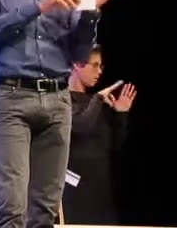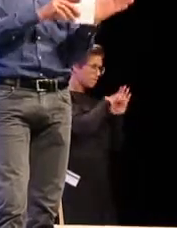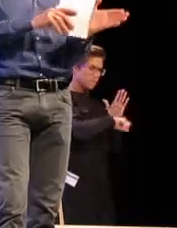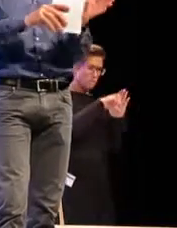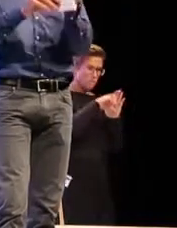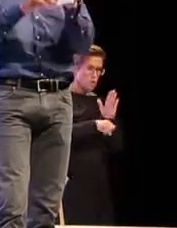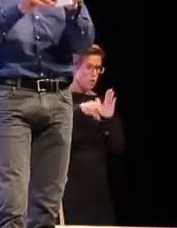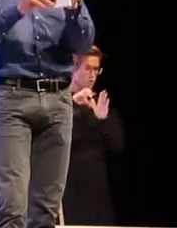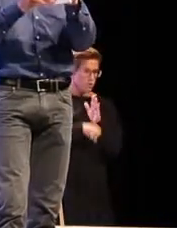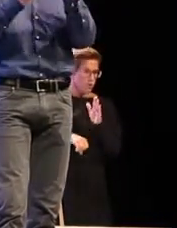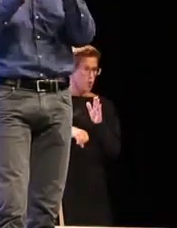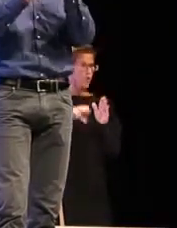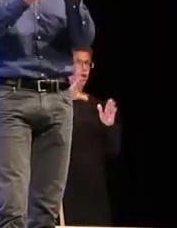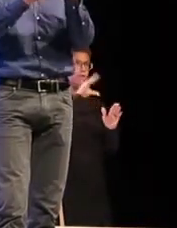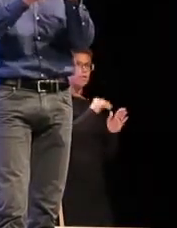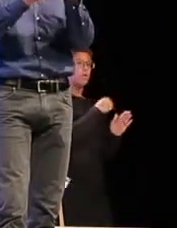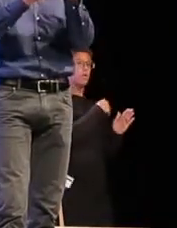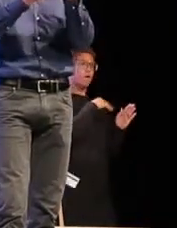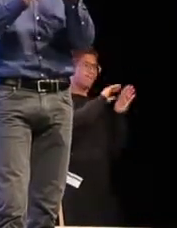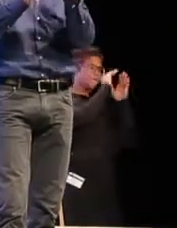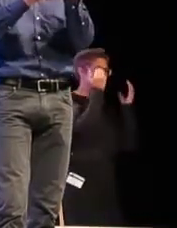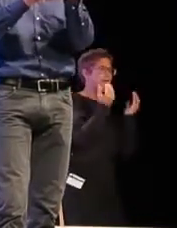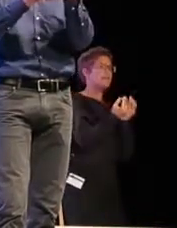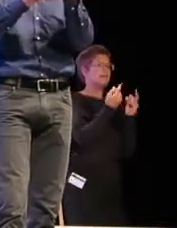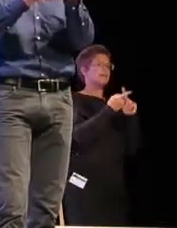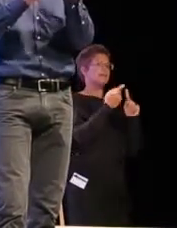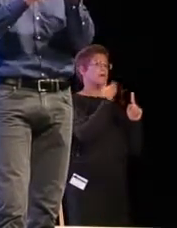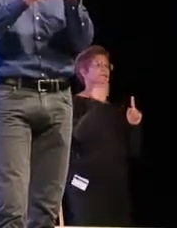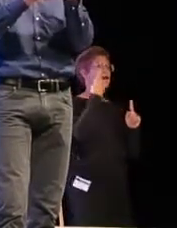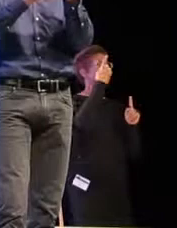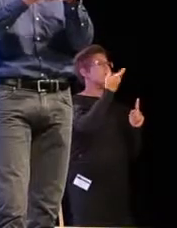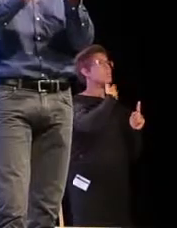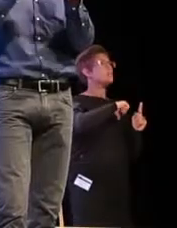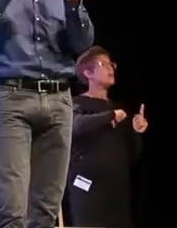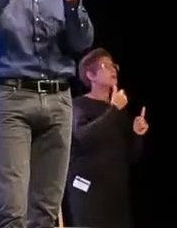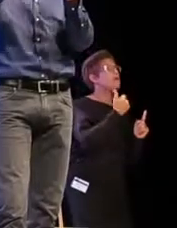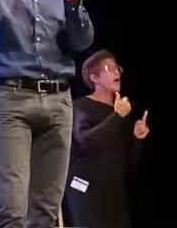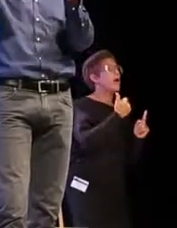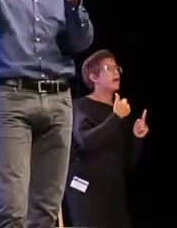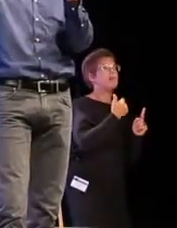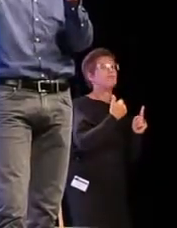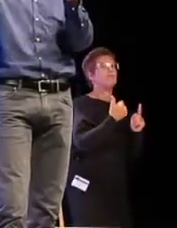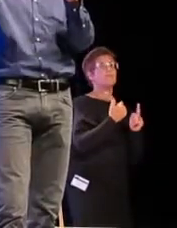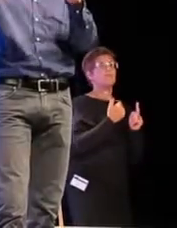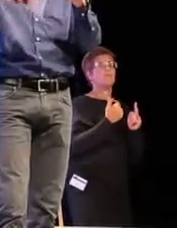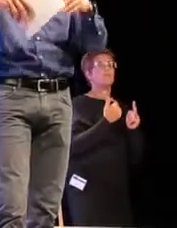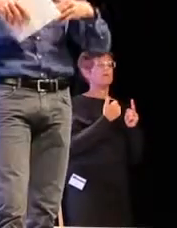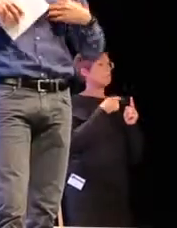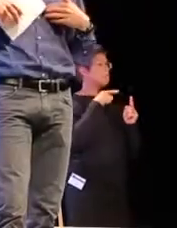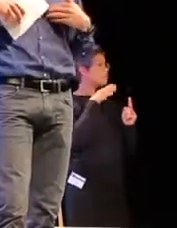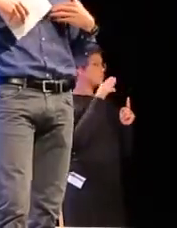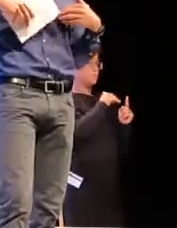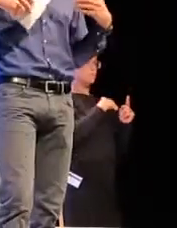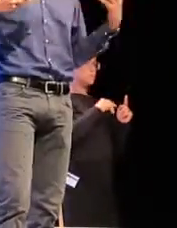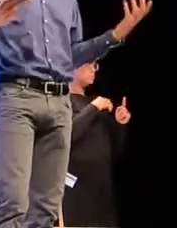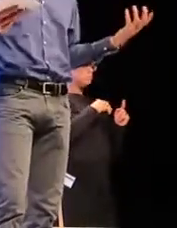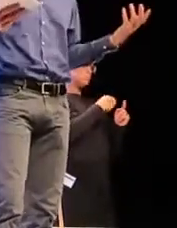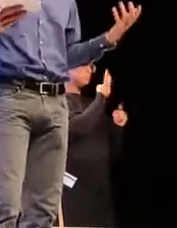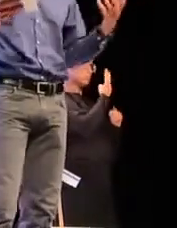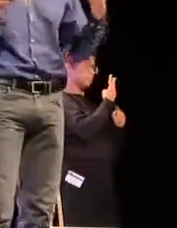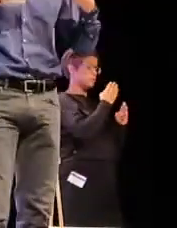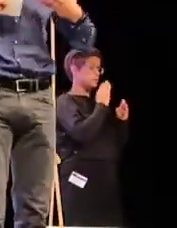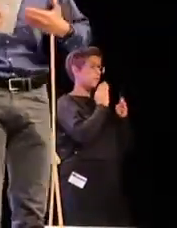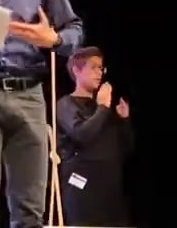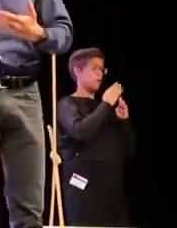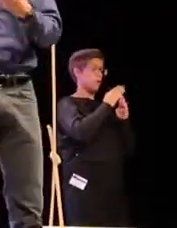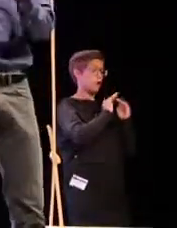Att antagligen är det så att 3 grader kan mycket väl, eller till och med sannolikt innebära både 4, 5, 6 grader alldeles oavsett vad vi